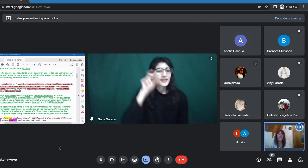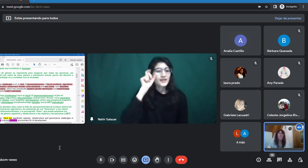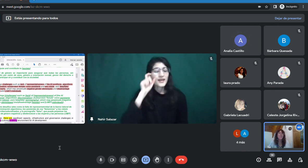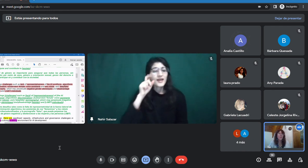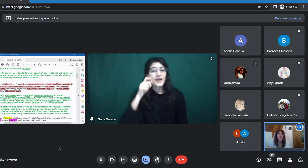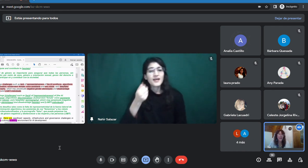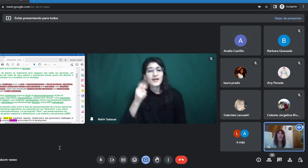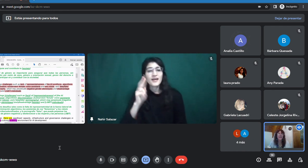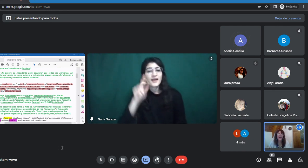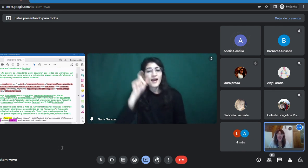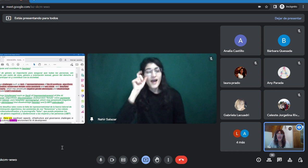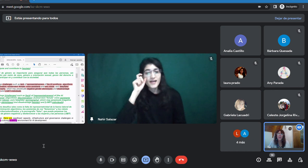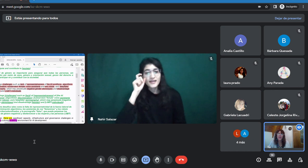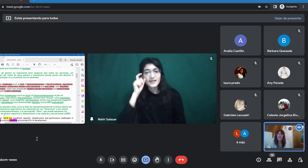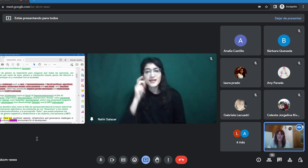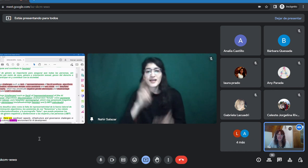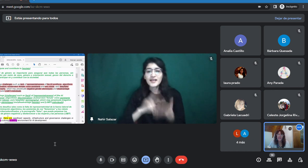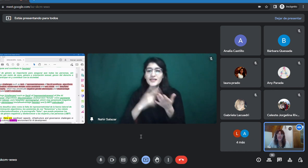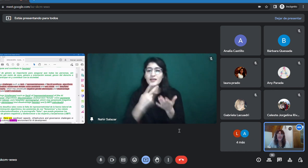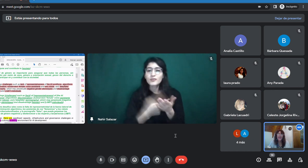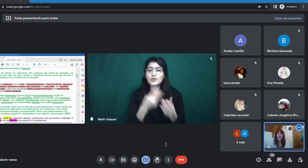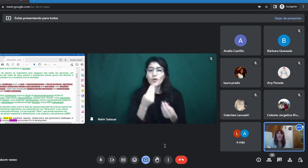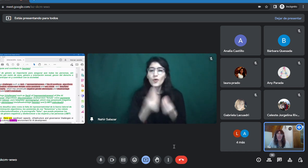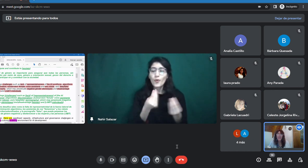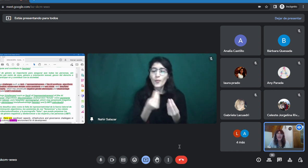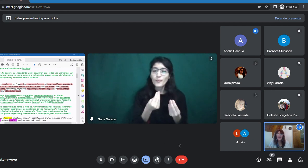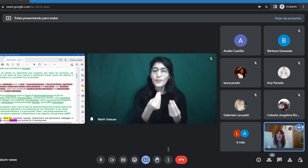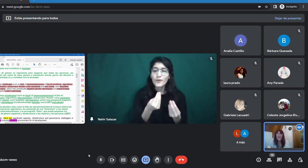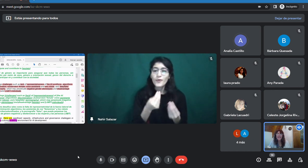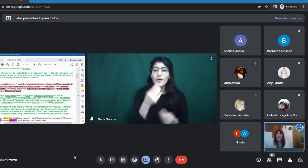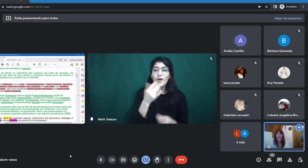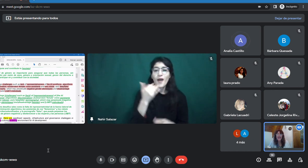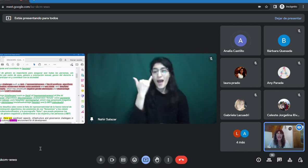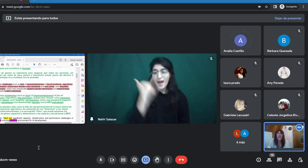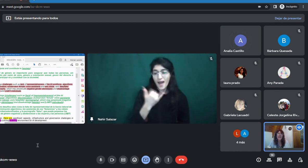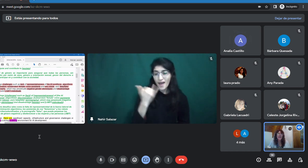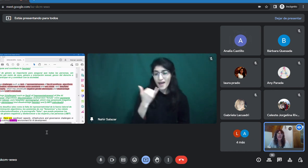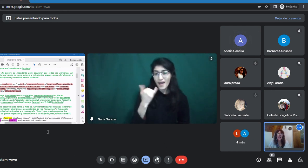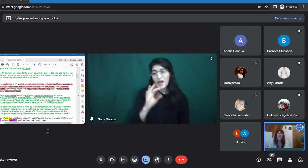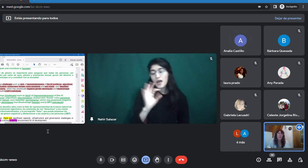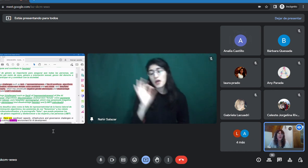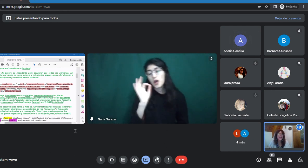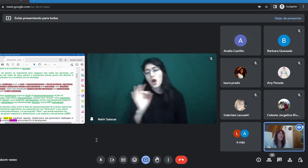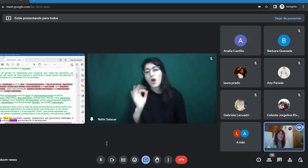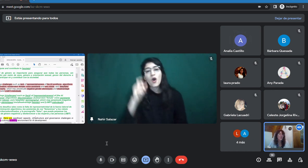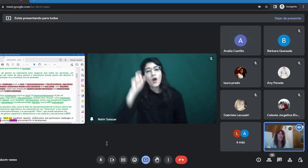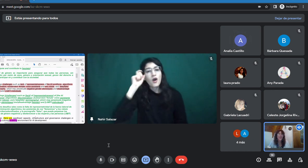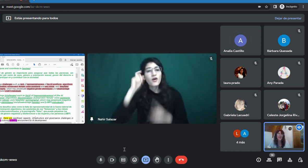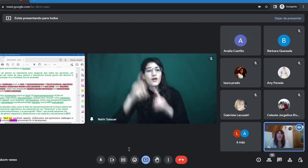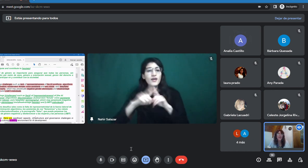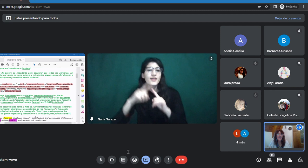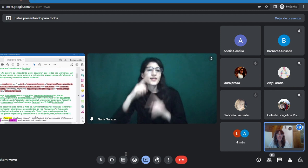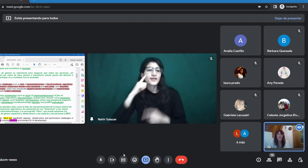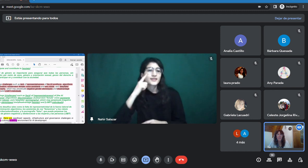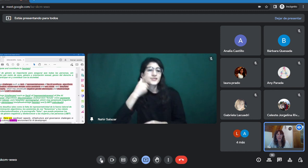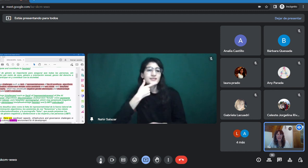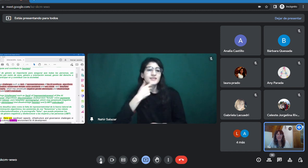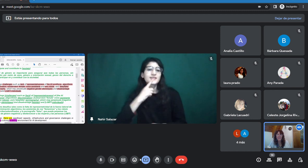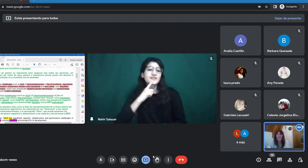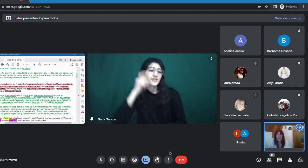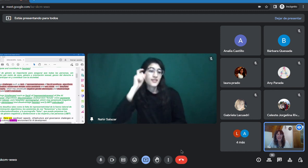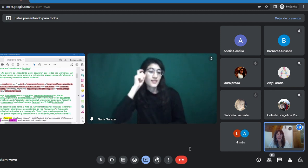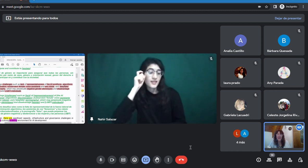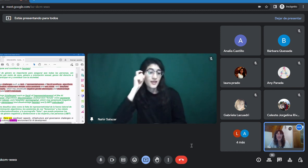Ay, muy bien. Hay o existe. Y después también está algunas de las funciones de ING que vimos la